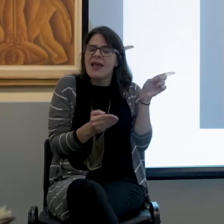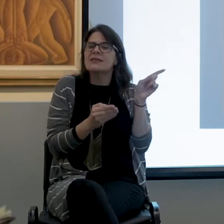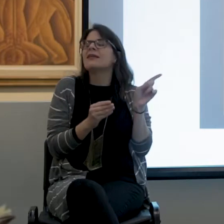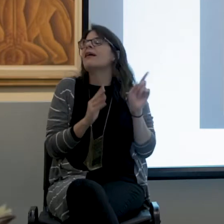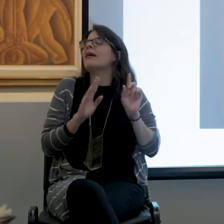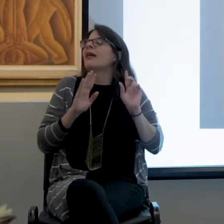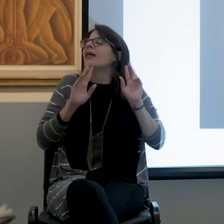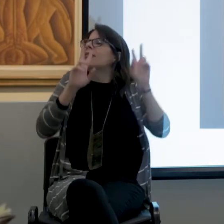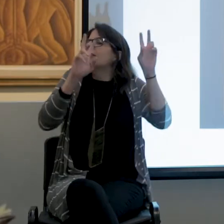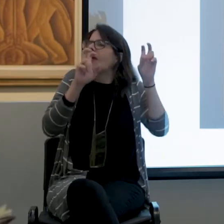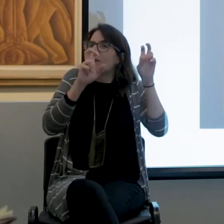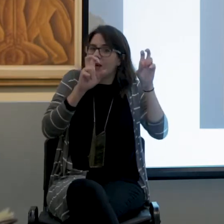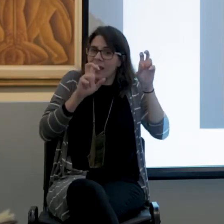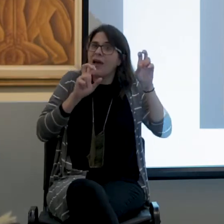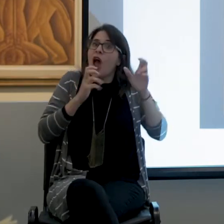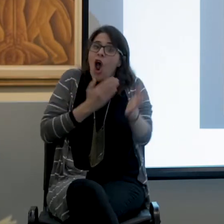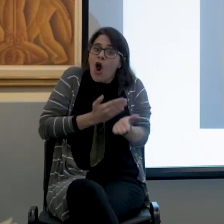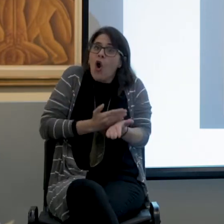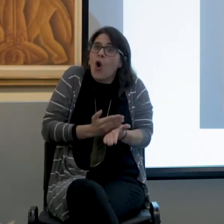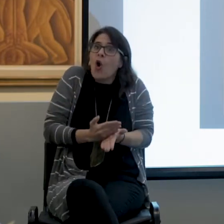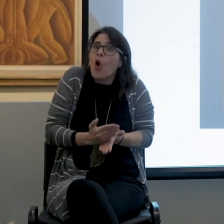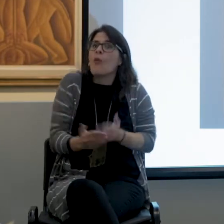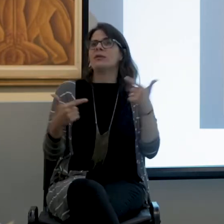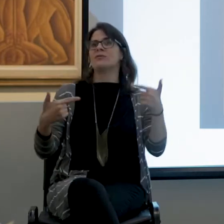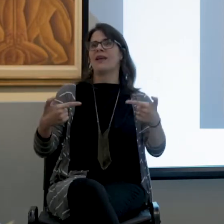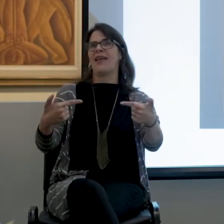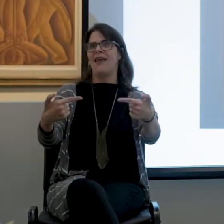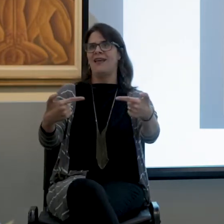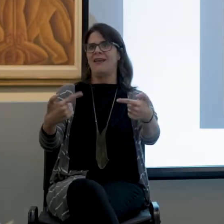aí está, na arma apontada,